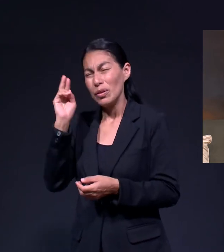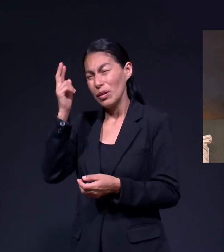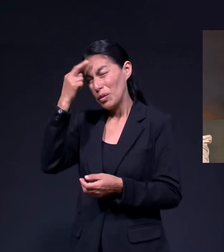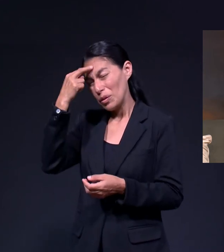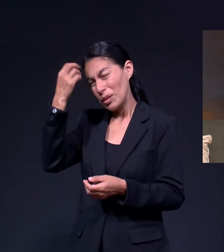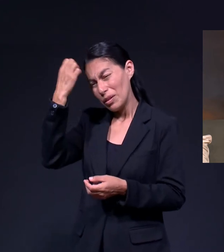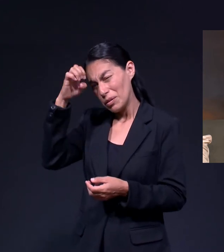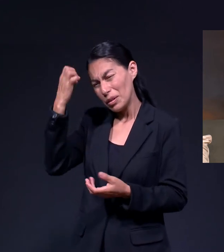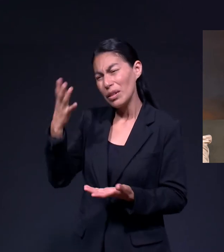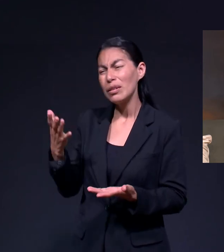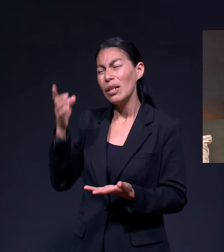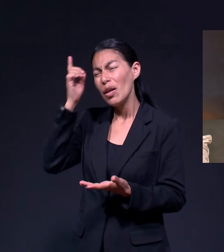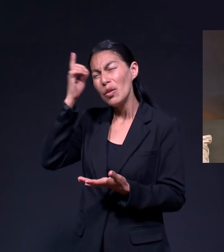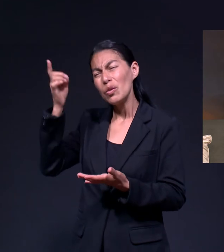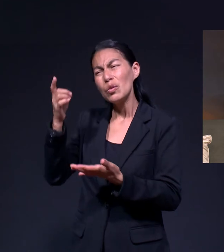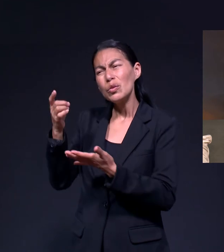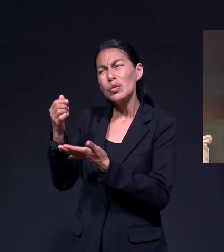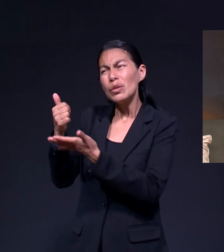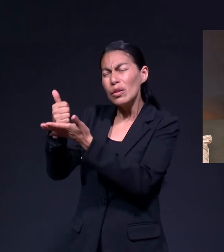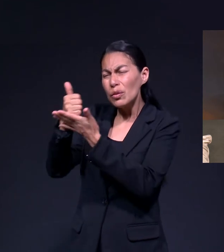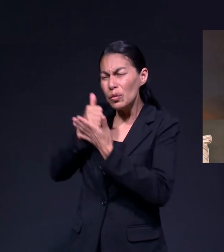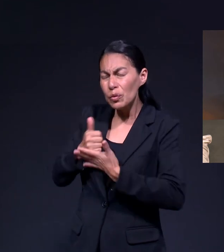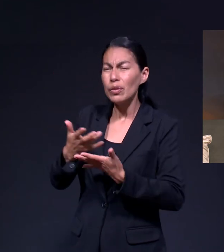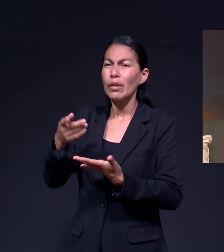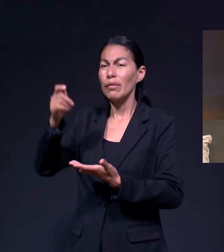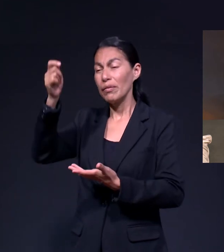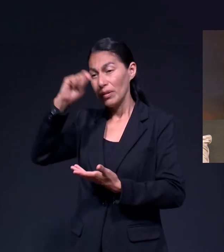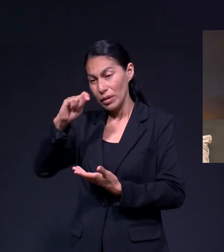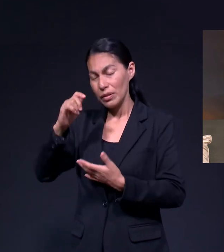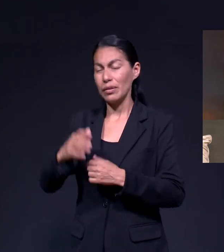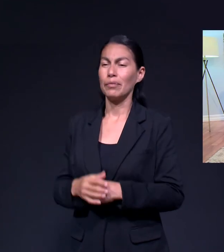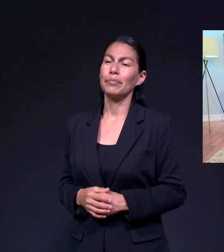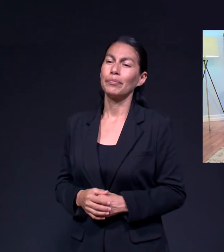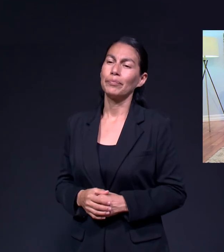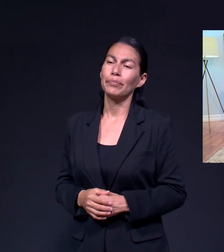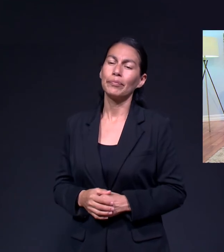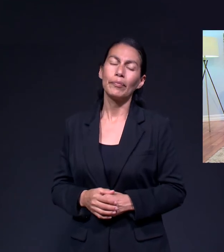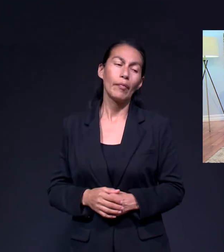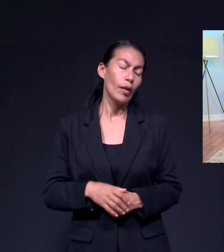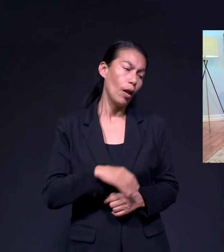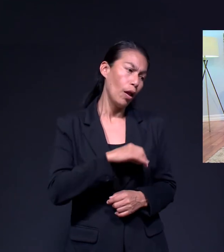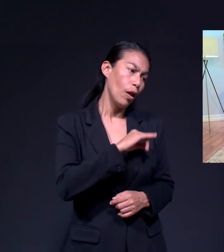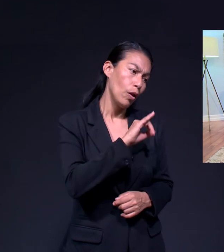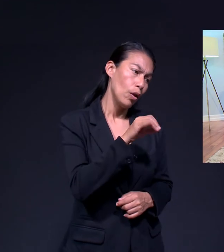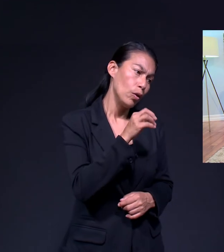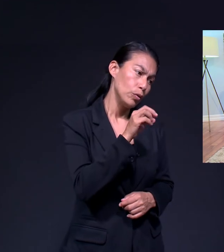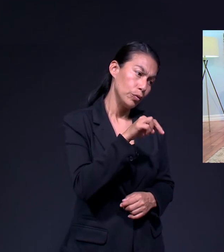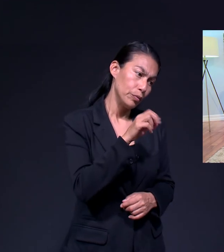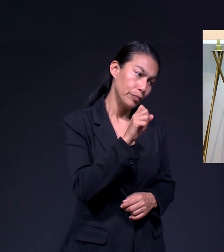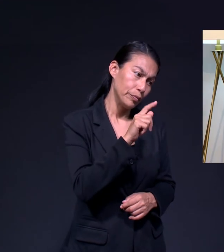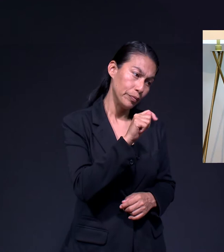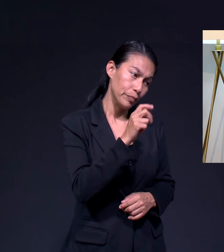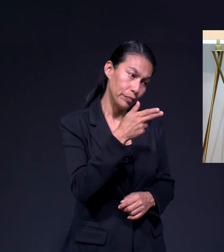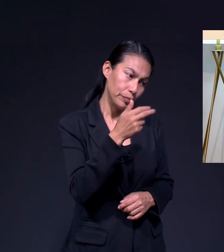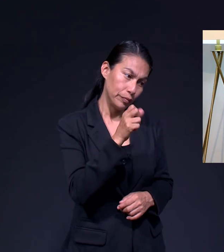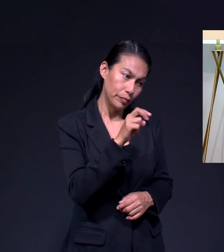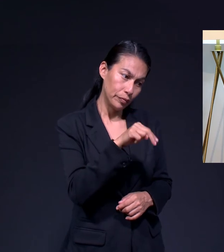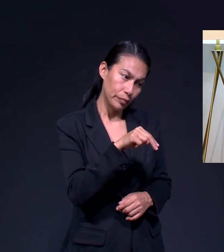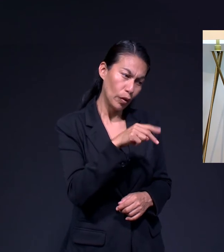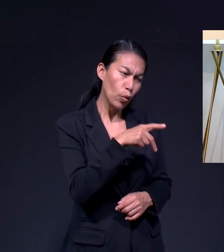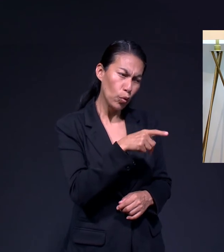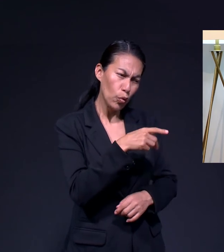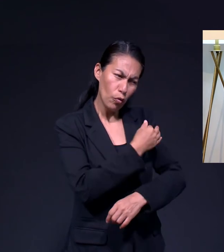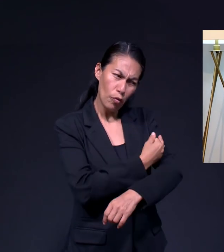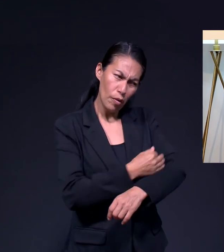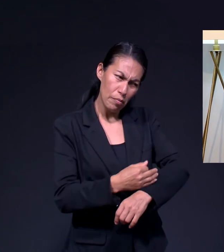y pues qué bonito no recordar todos esos esos momentos de las experiencias jonathan tú vienes